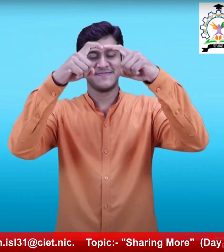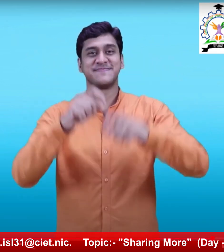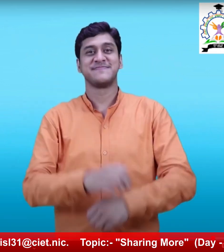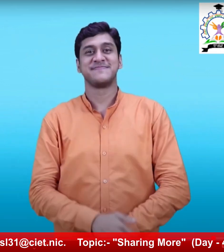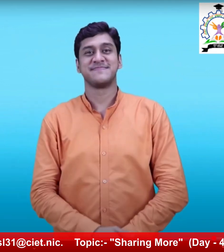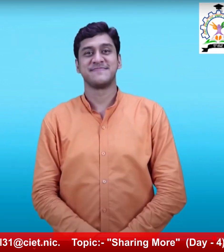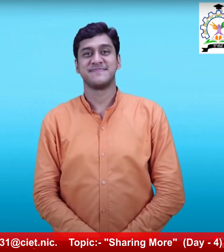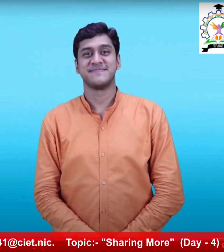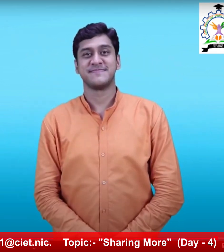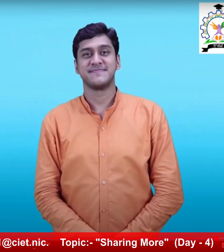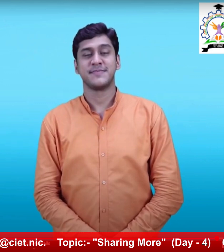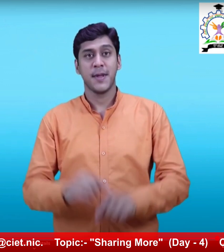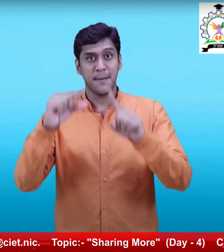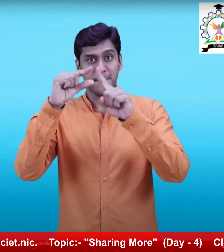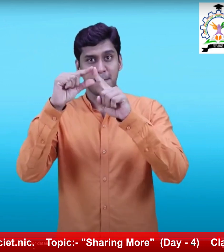जयपुर,